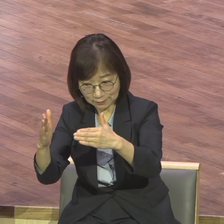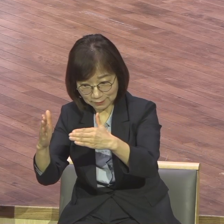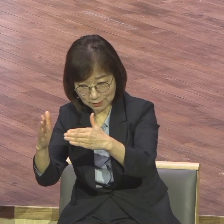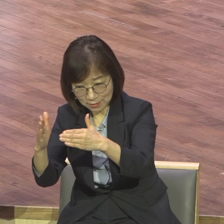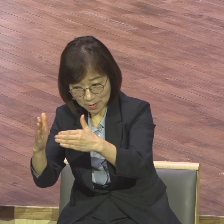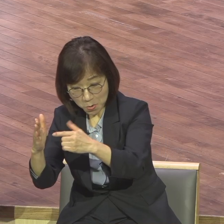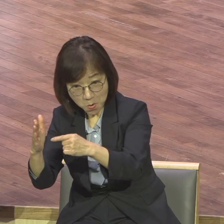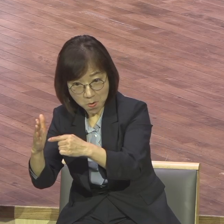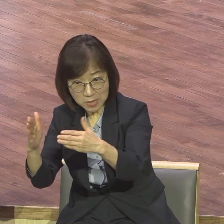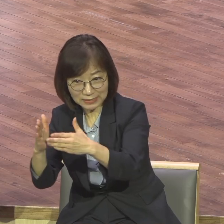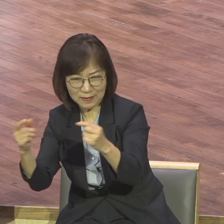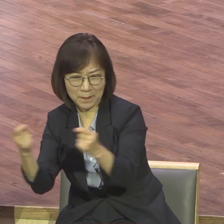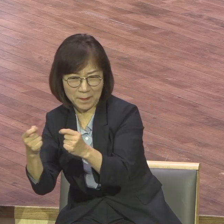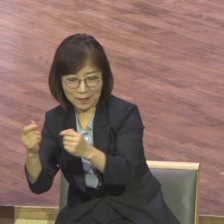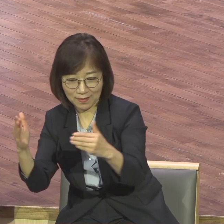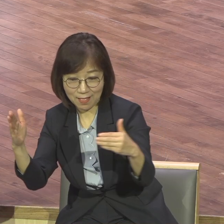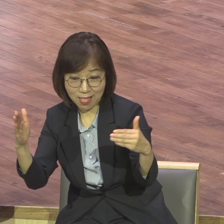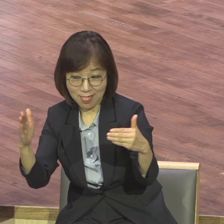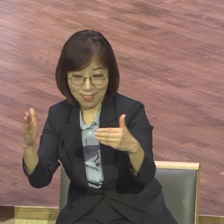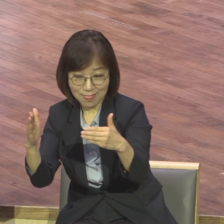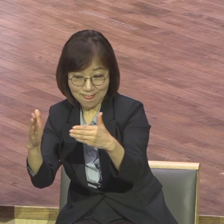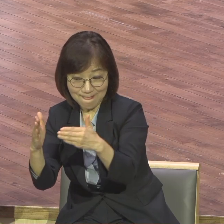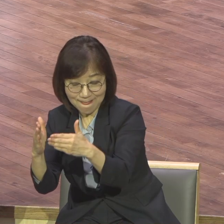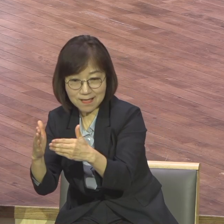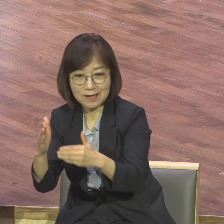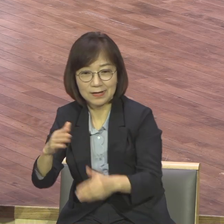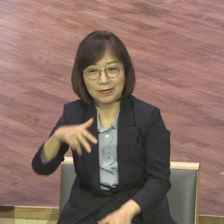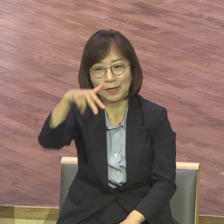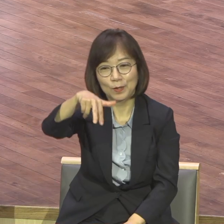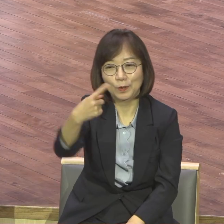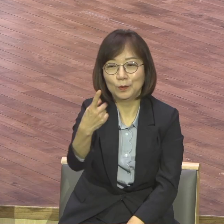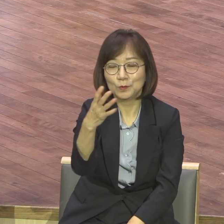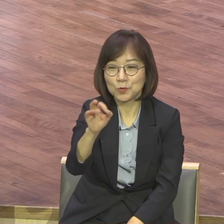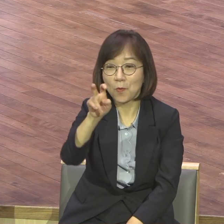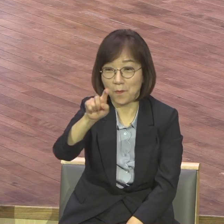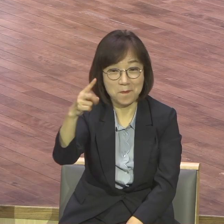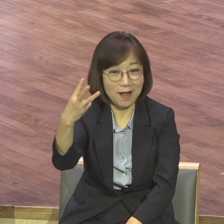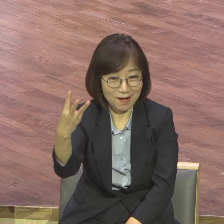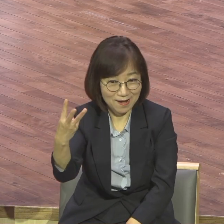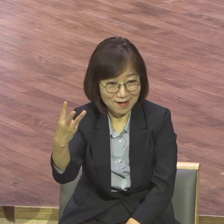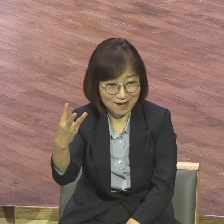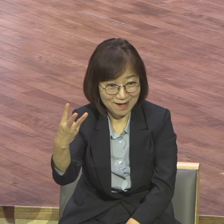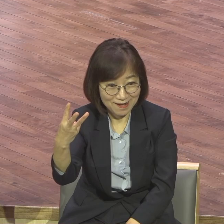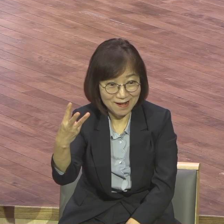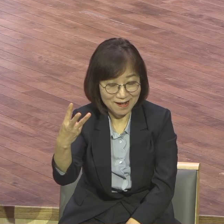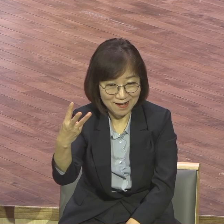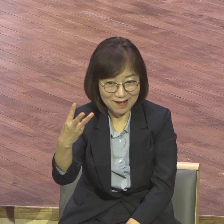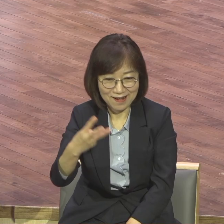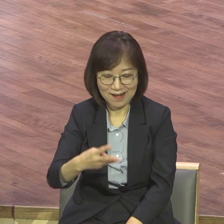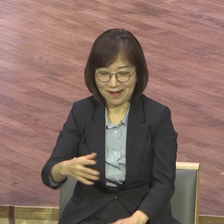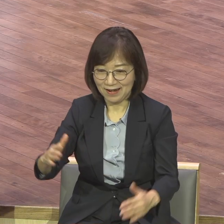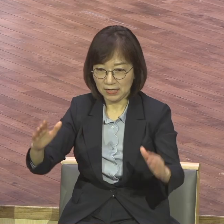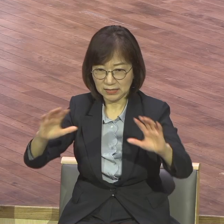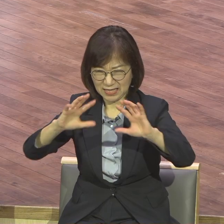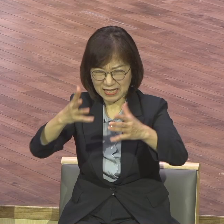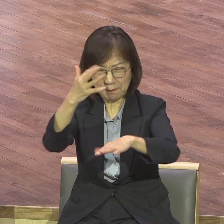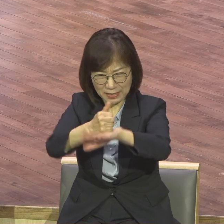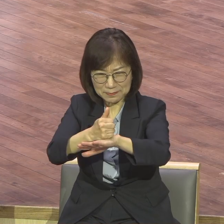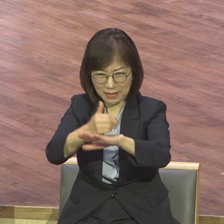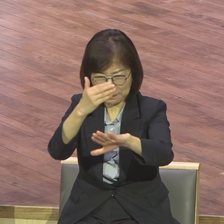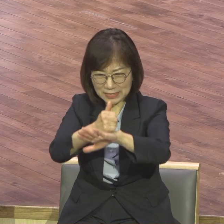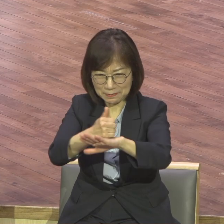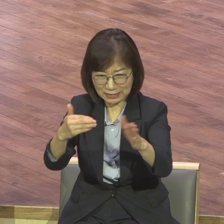아주 가까워진 게 종 마지막이 가까워졌다. 그 말을 종말이라는 말세는 총괄적으로 말세인데 이제